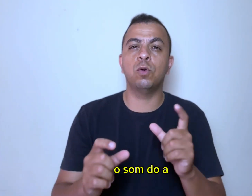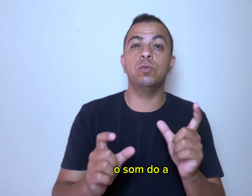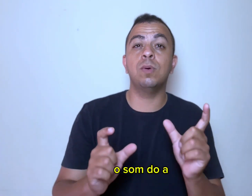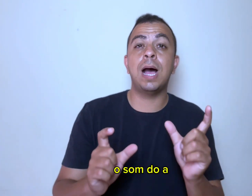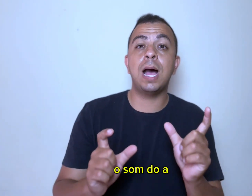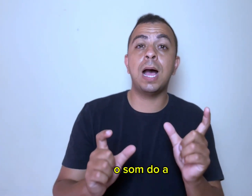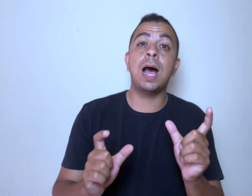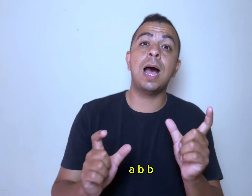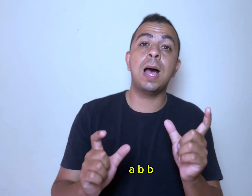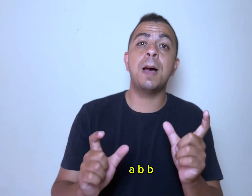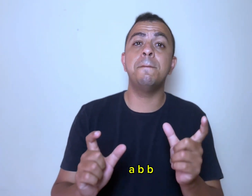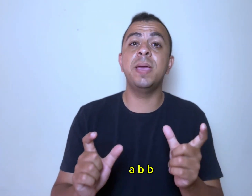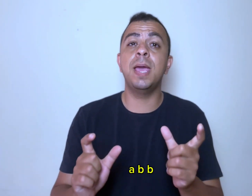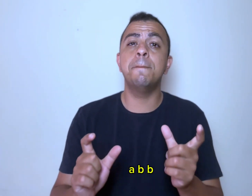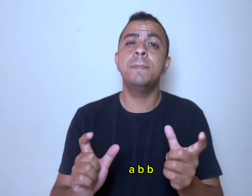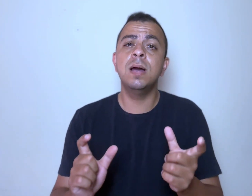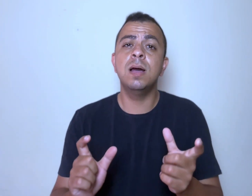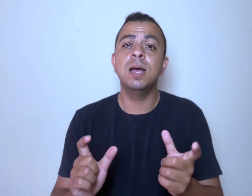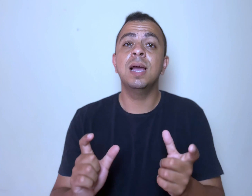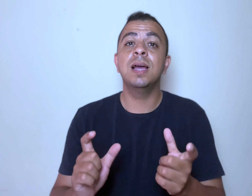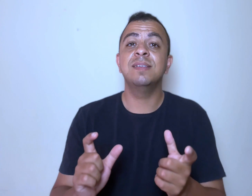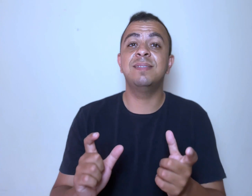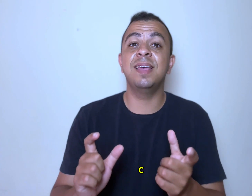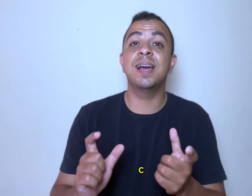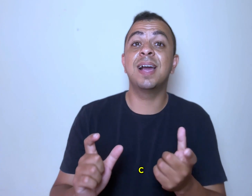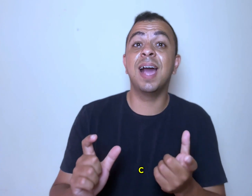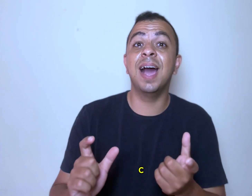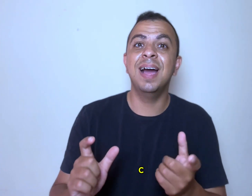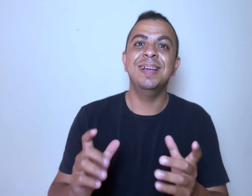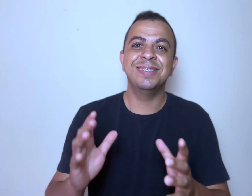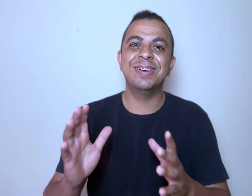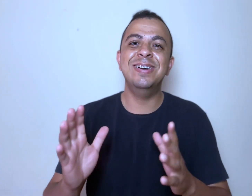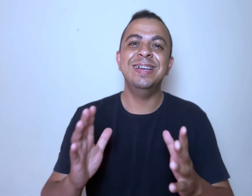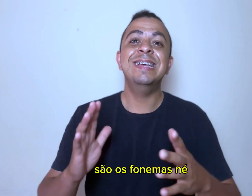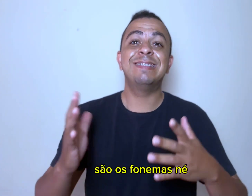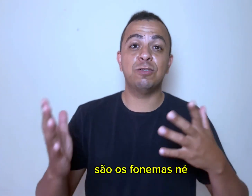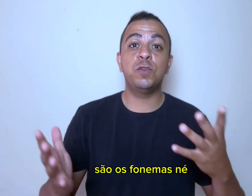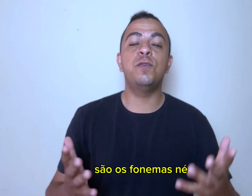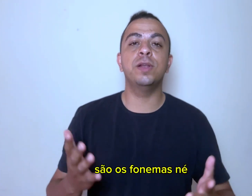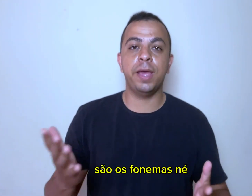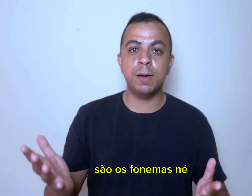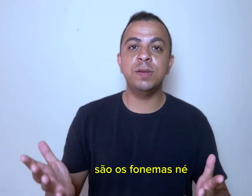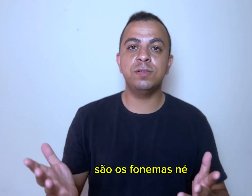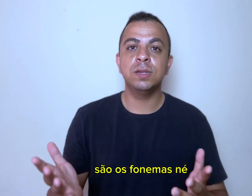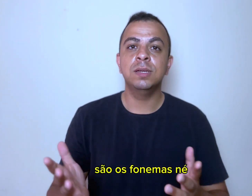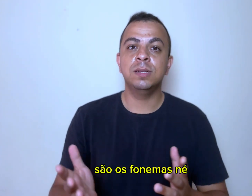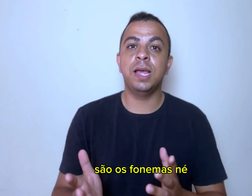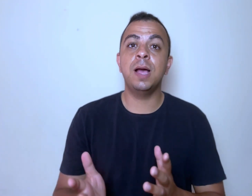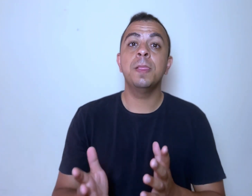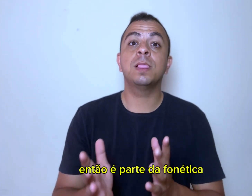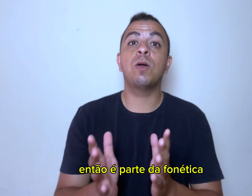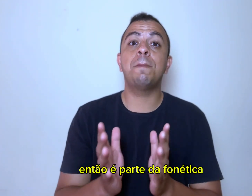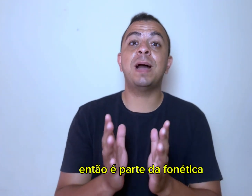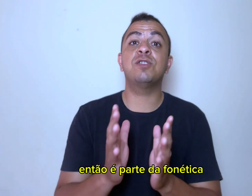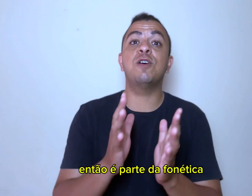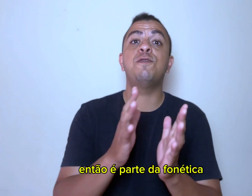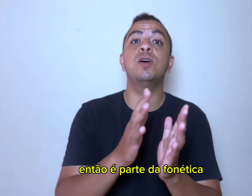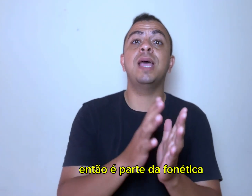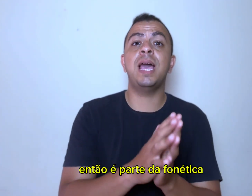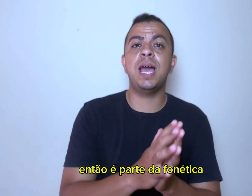do A, B, B, C, C. Então, são os fonemas, né? Então, é parte da